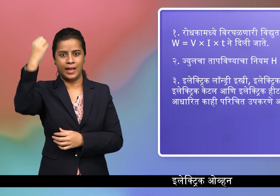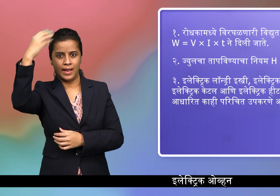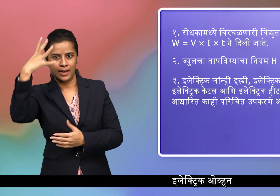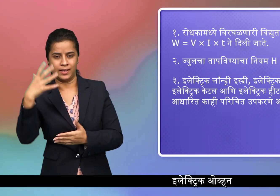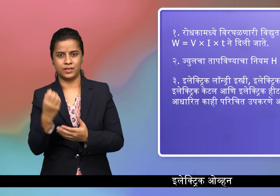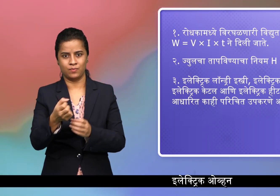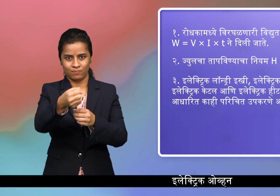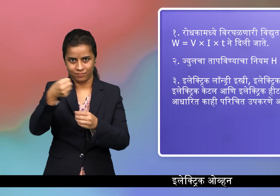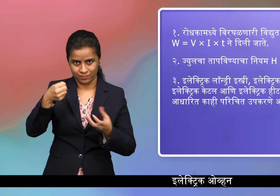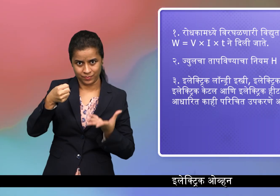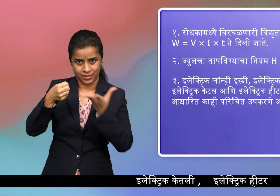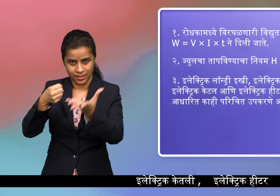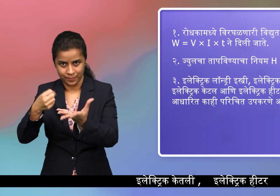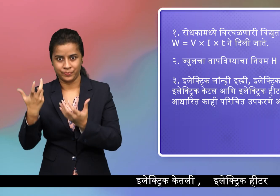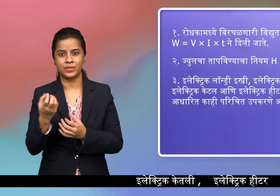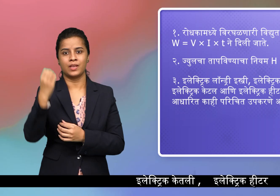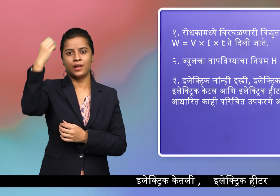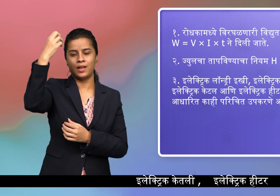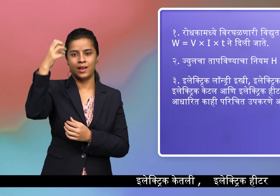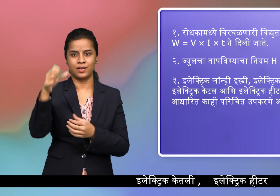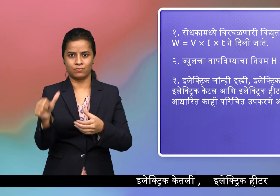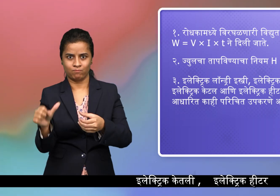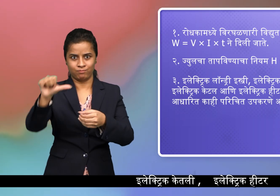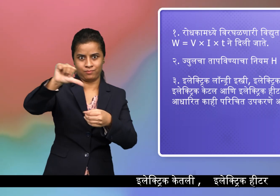इलेक्ट्रिक ओव्हन, इलेक्ट्रिक केतली, इलेक्ट्रिक हीटर.